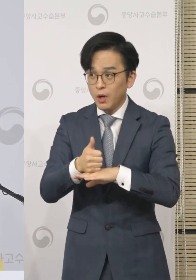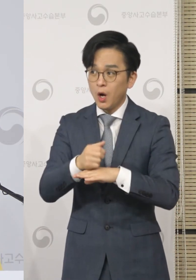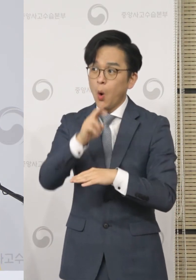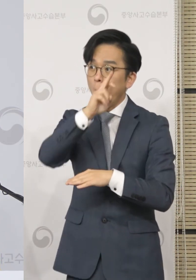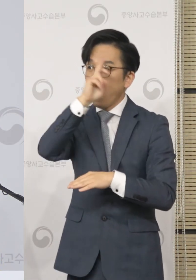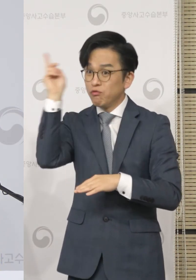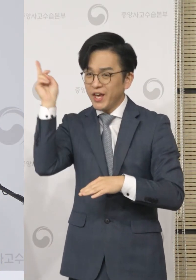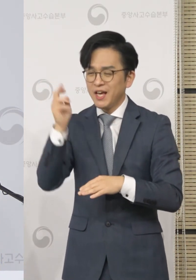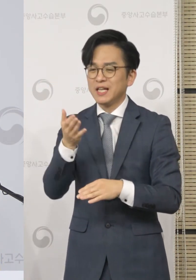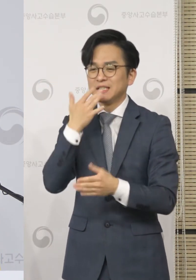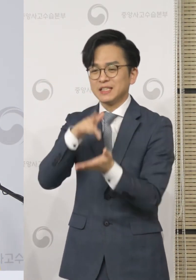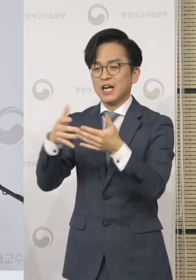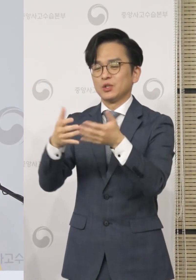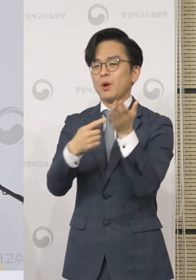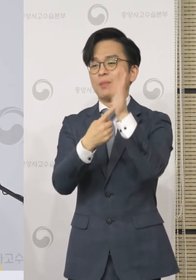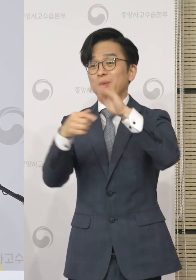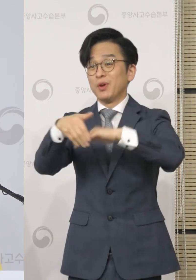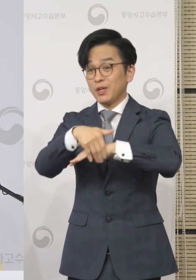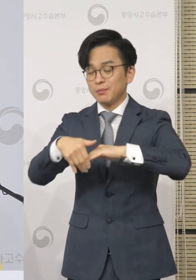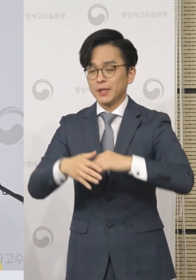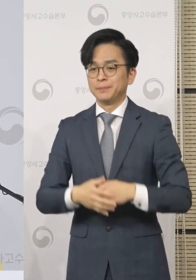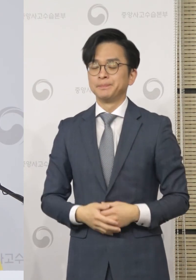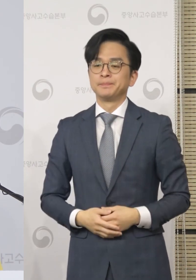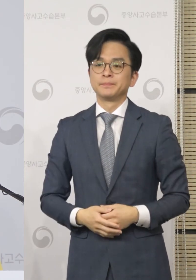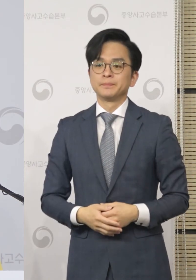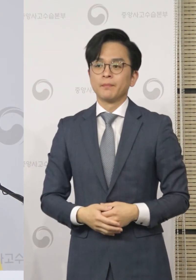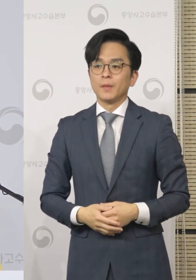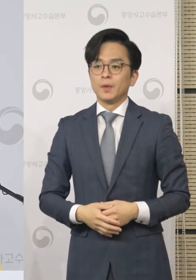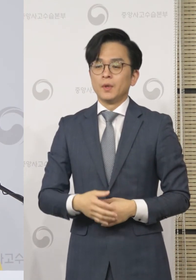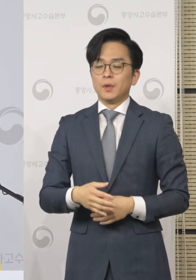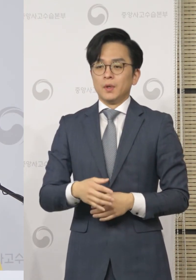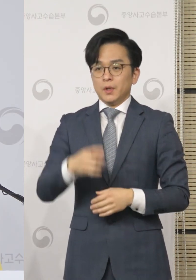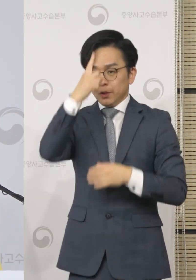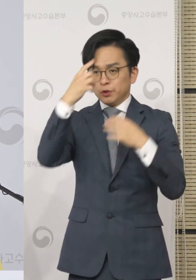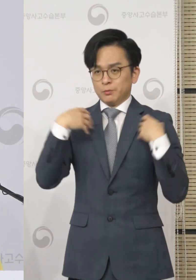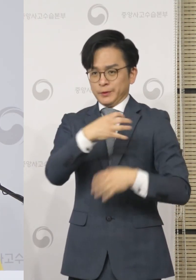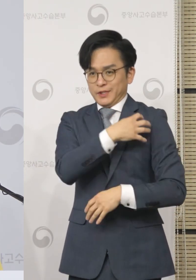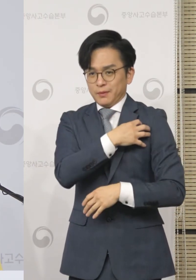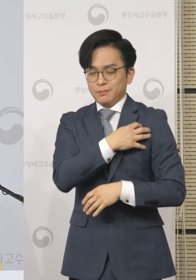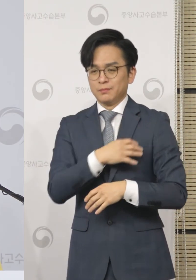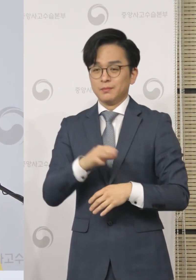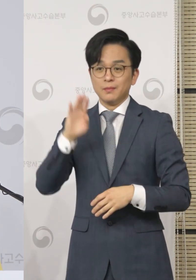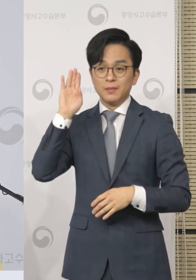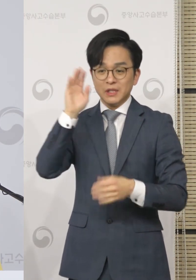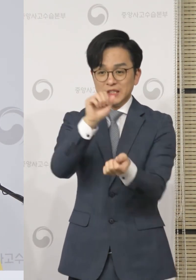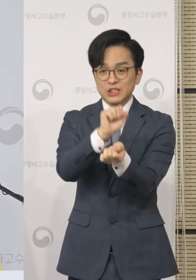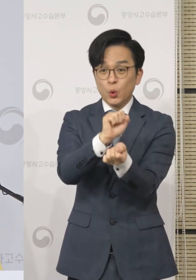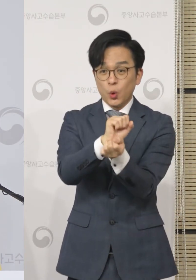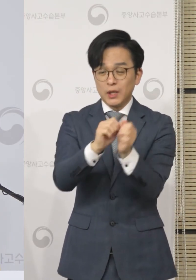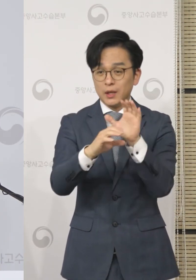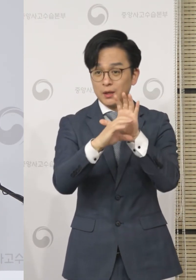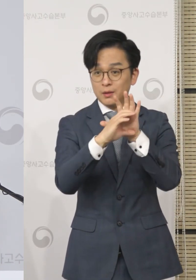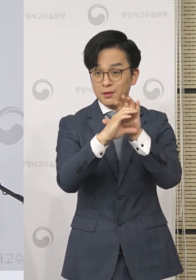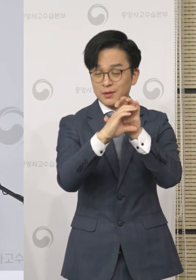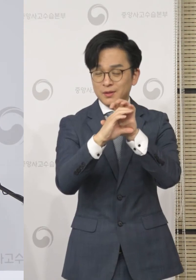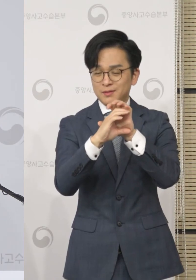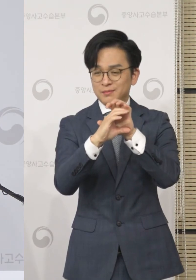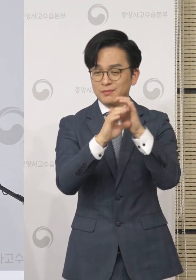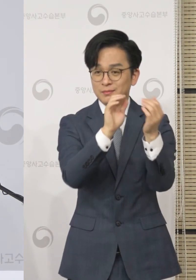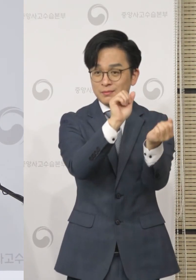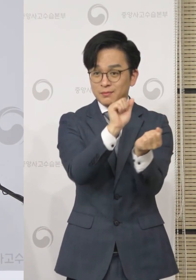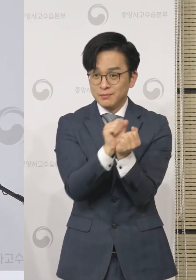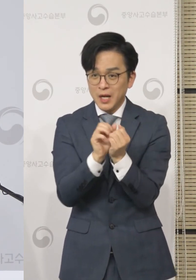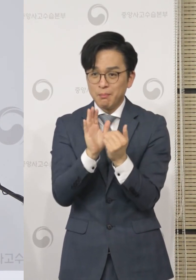바랍니다. 정부는 신종 코로나 바이러스 감염증의 국내 유입과 지역사회로의 확산을 막기 위해서